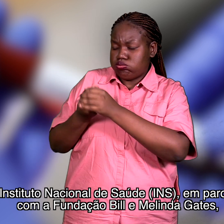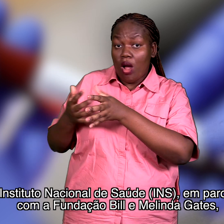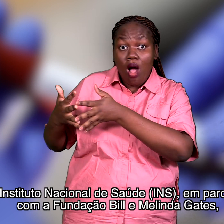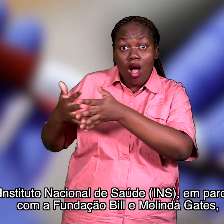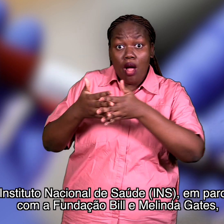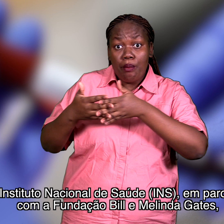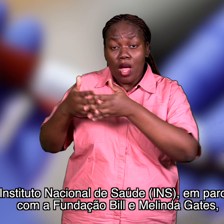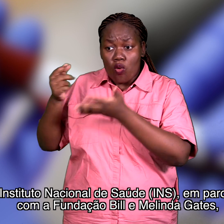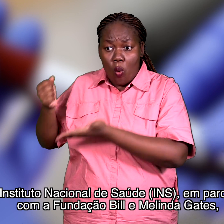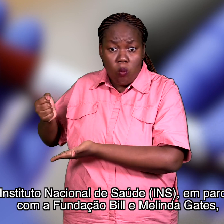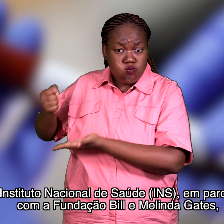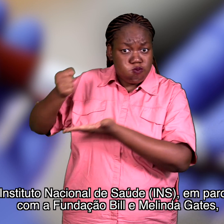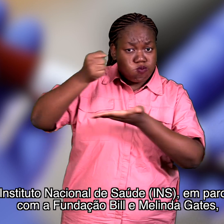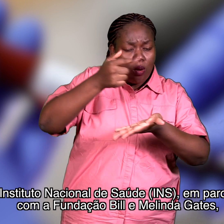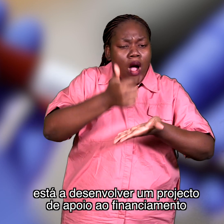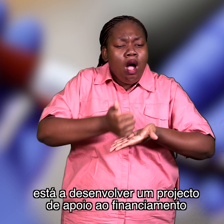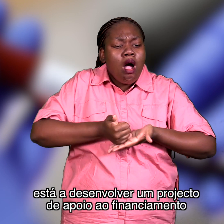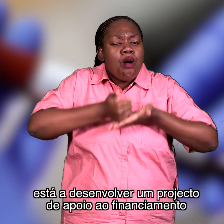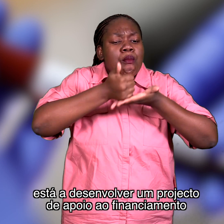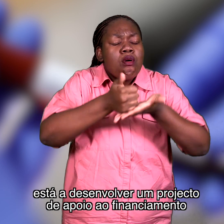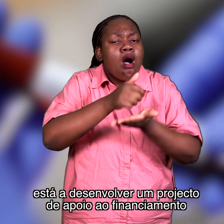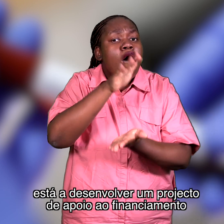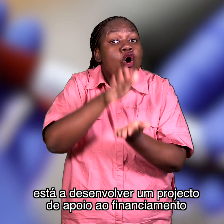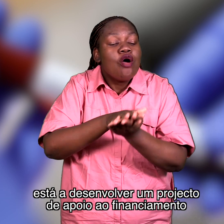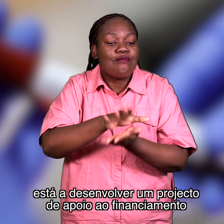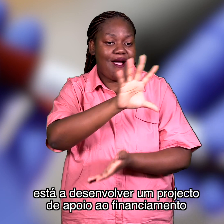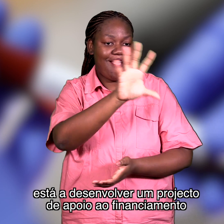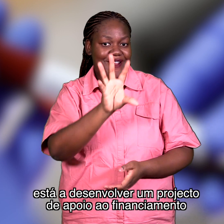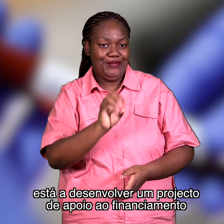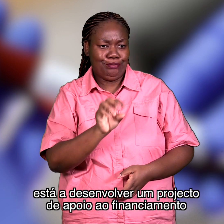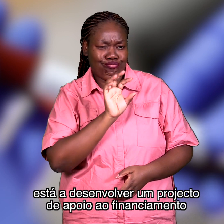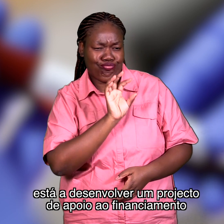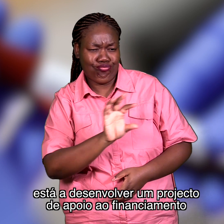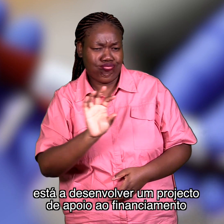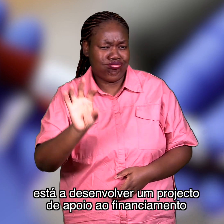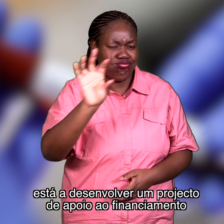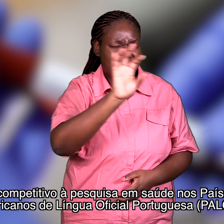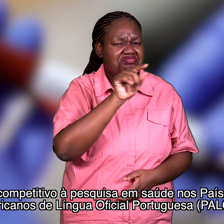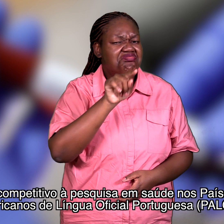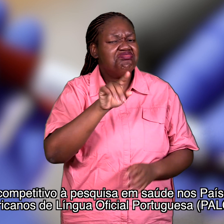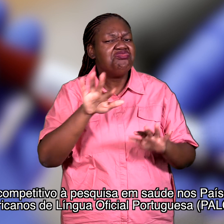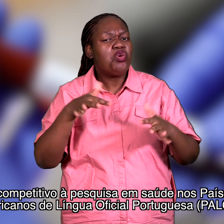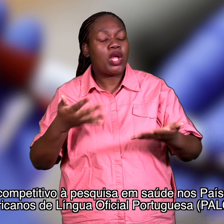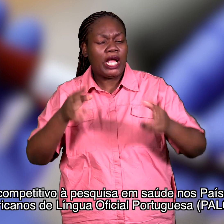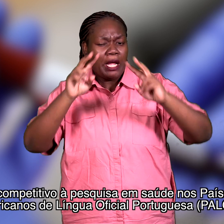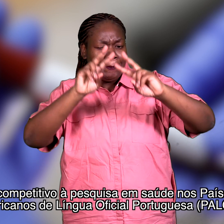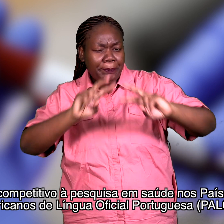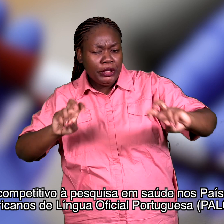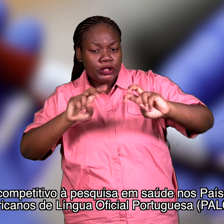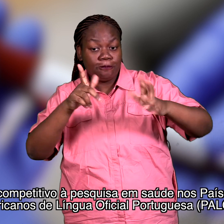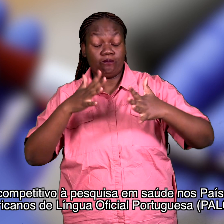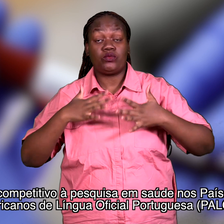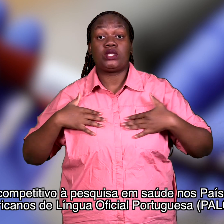parceria com a Fundação Bill e Melinda Grade, está a desenvolver um projeto de apoio ao financiamento competitivo à